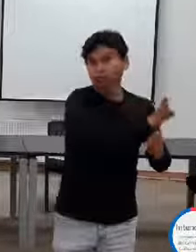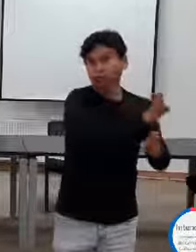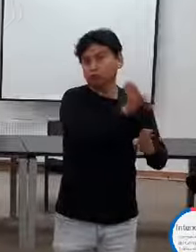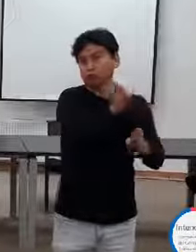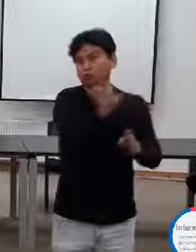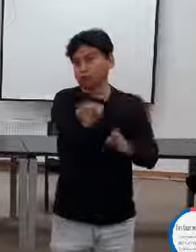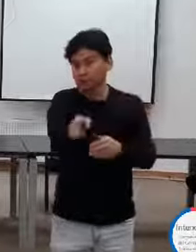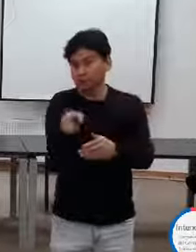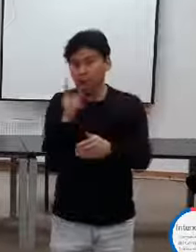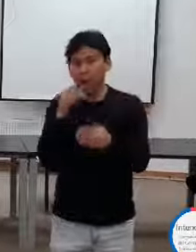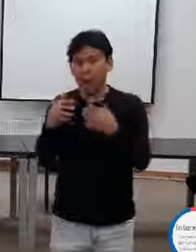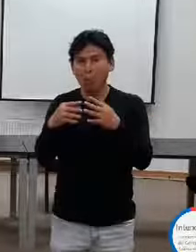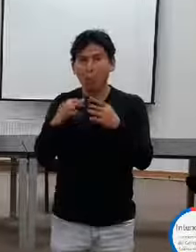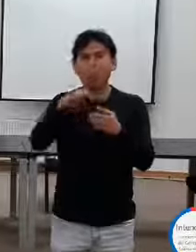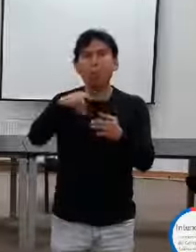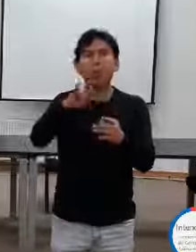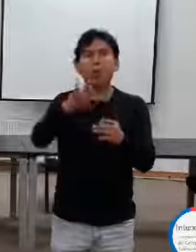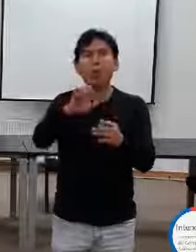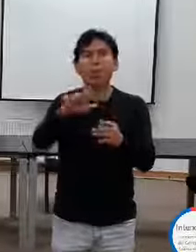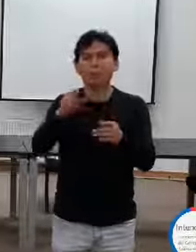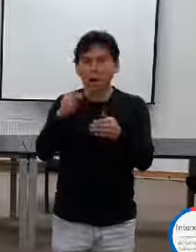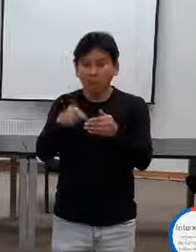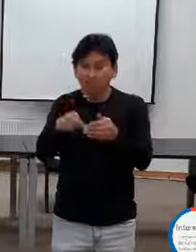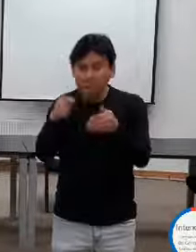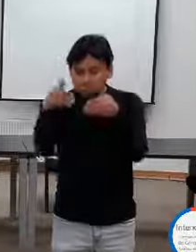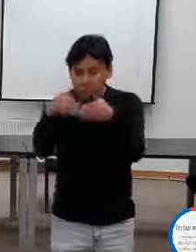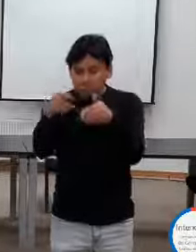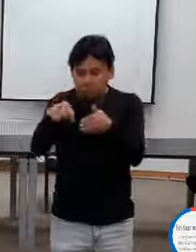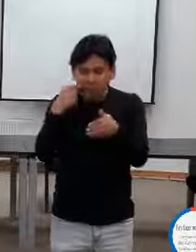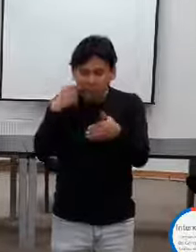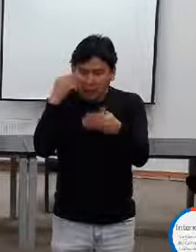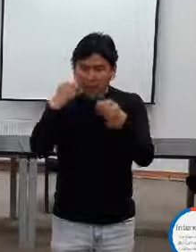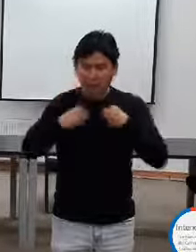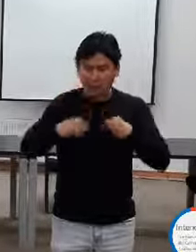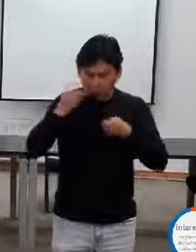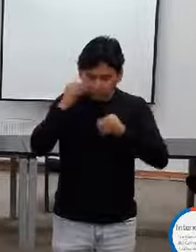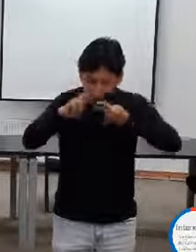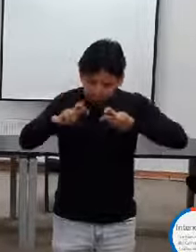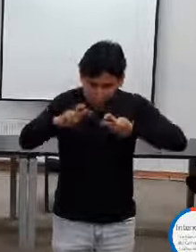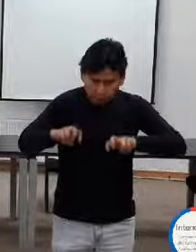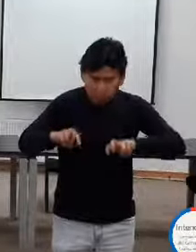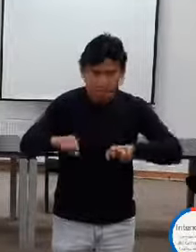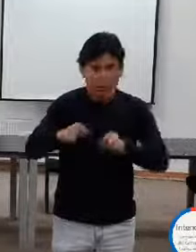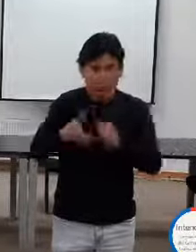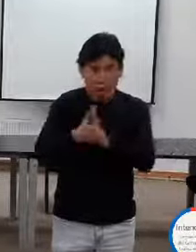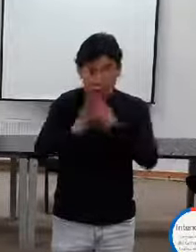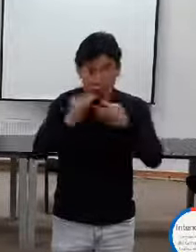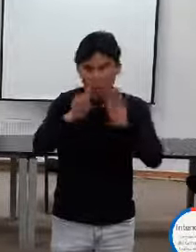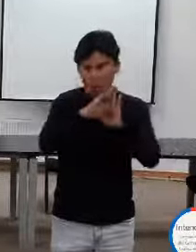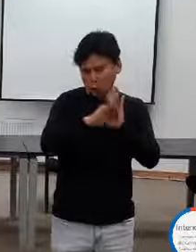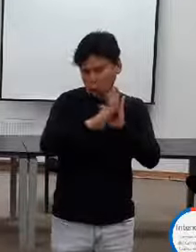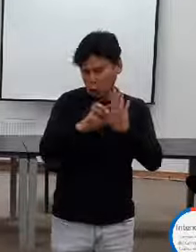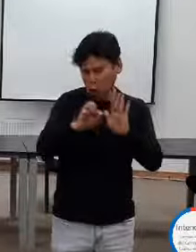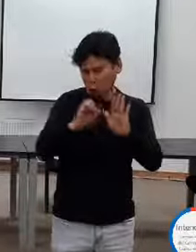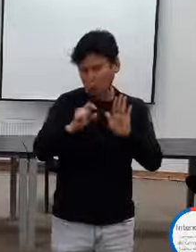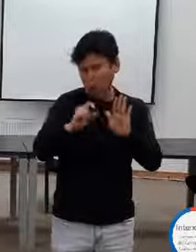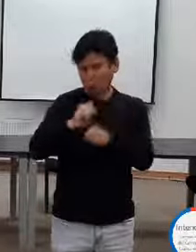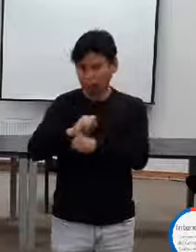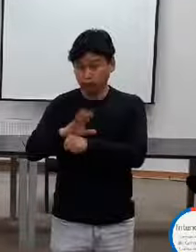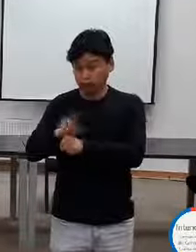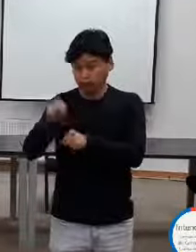evaluación al muelle del lugar del tripulante afectado. Con todos los protocolos de COVID